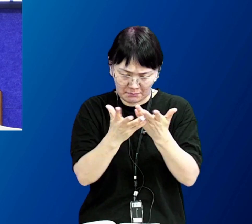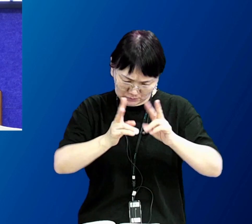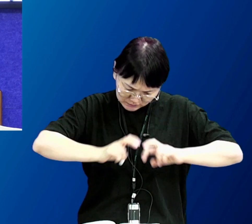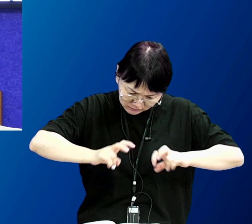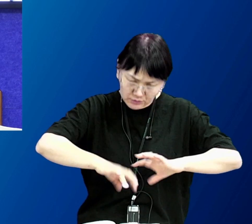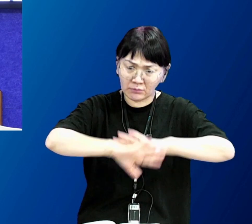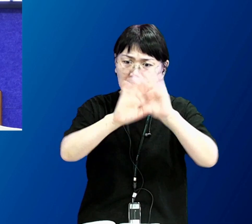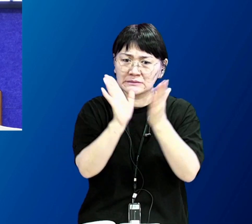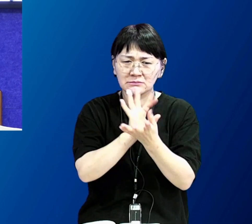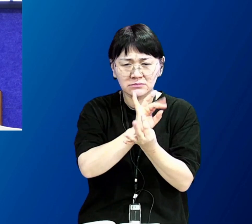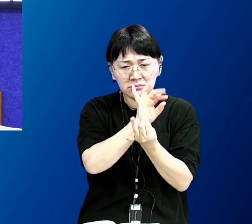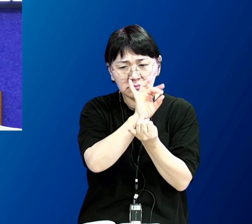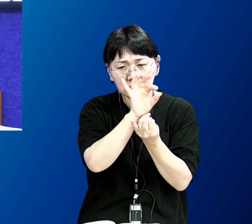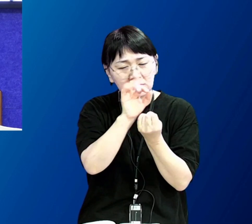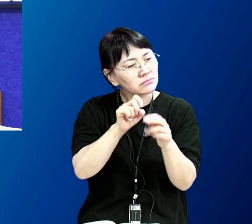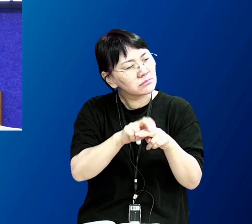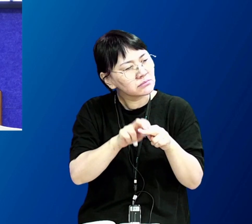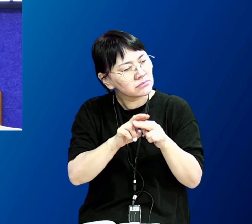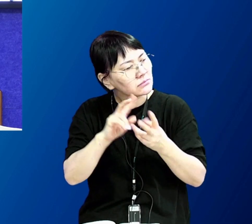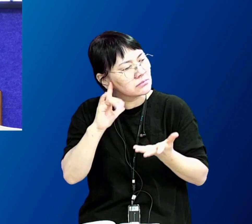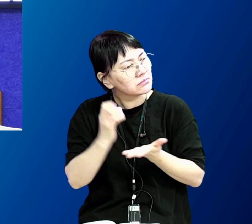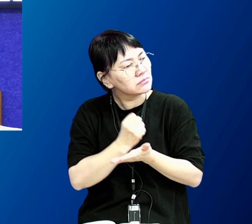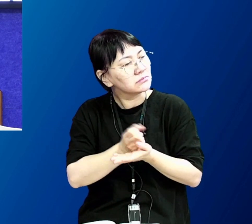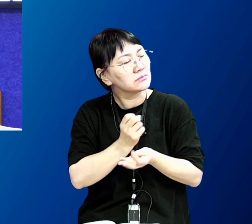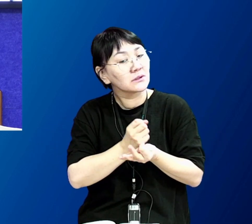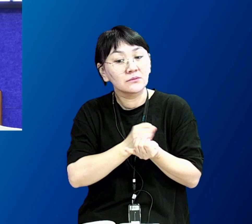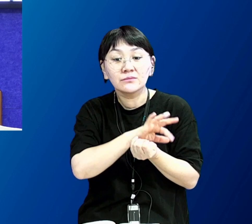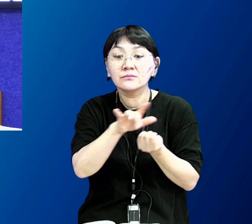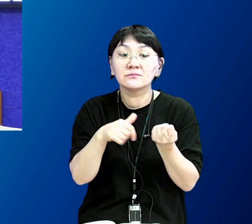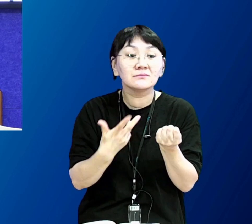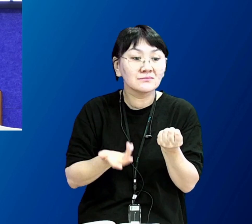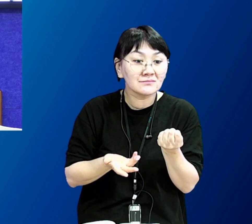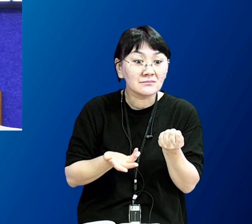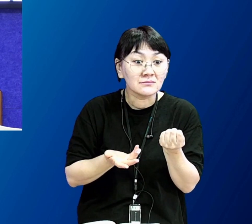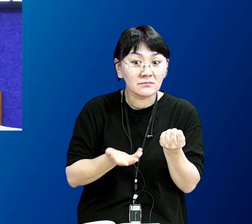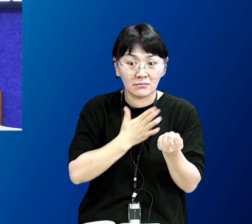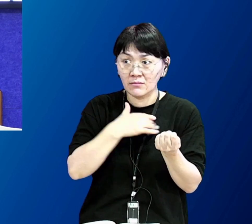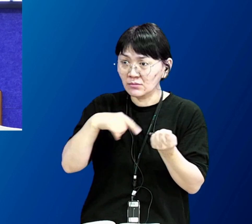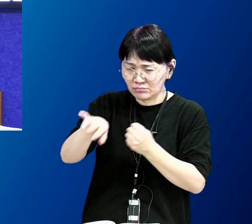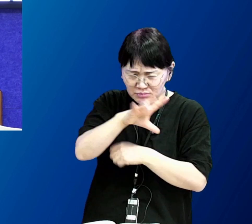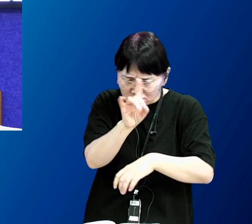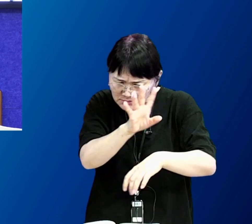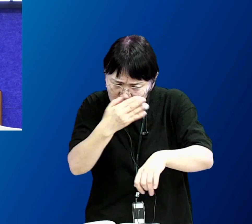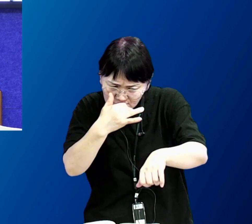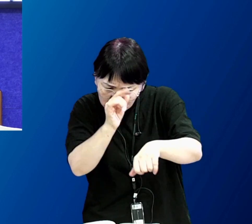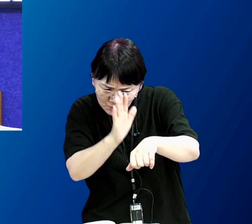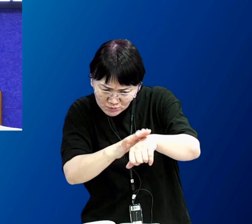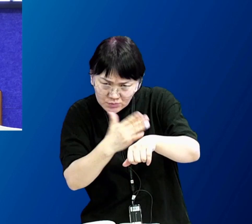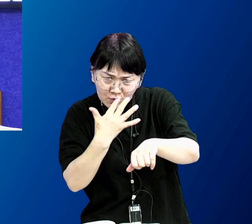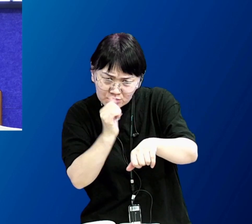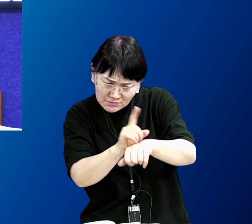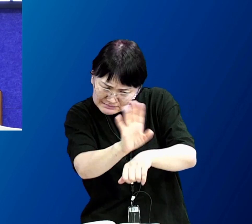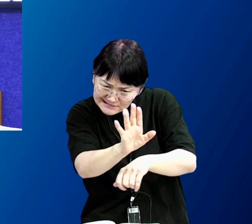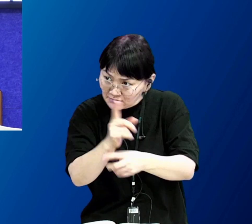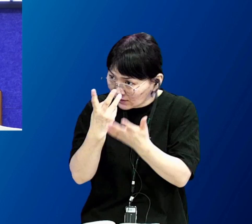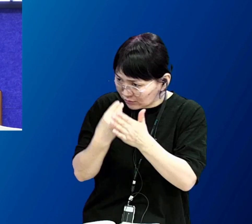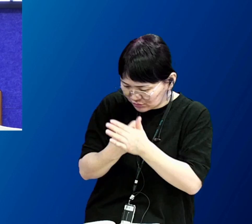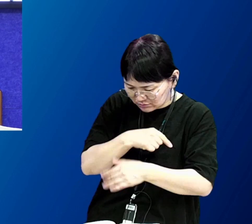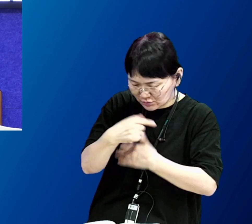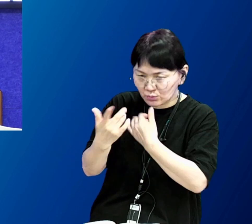судлал тэр олон сонссон үгнүүд маань эзний бидэнд тушаасан тушаалтай адилхан